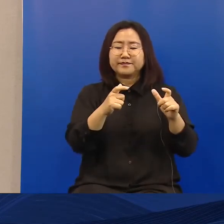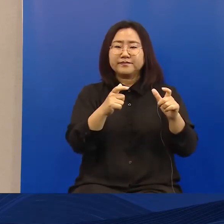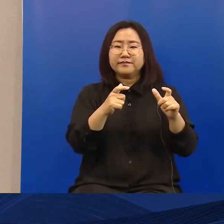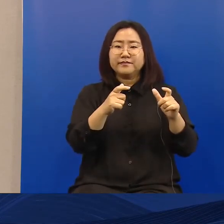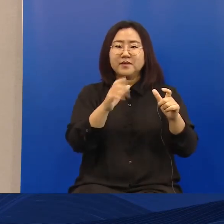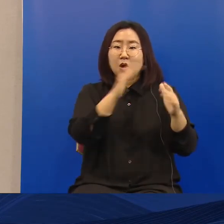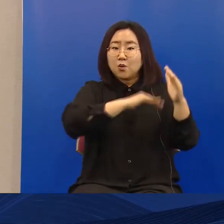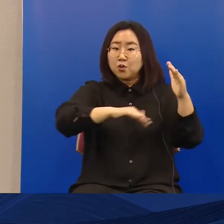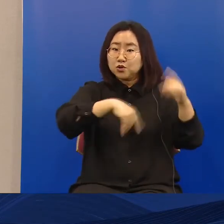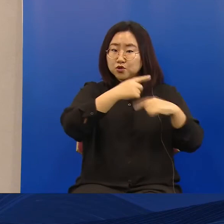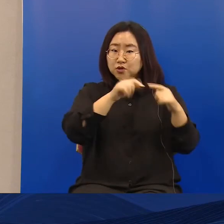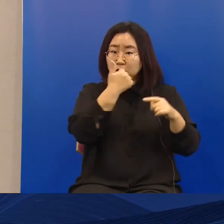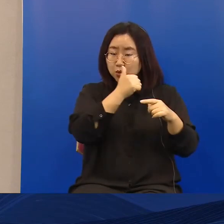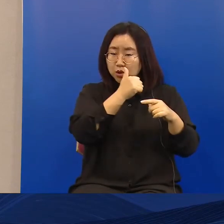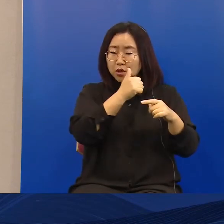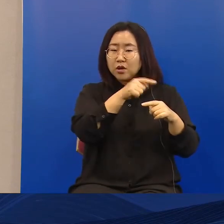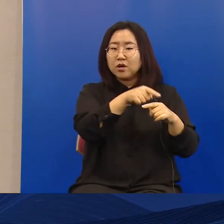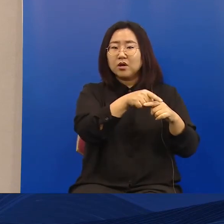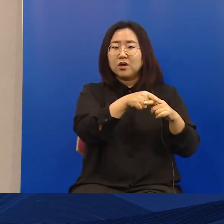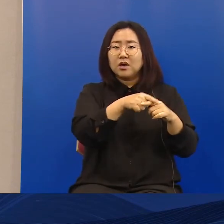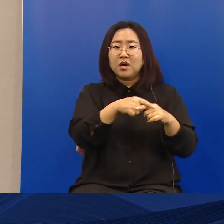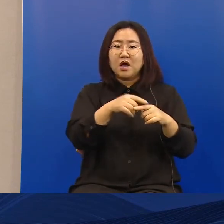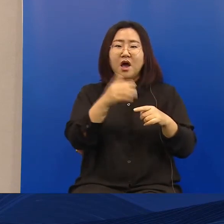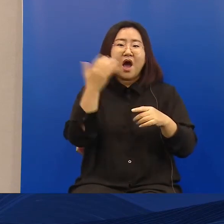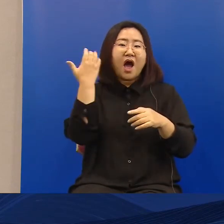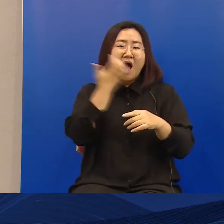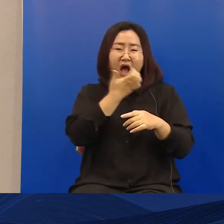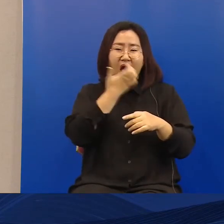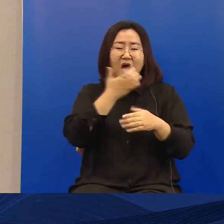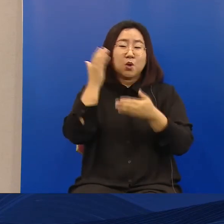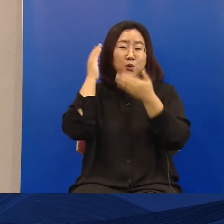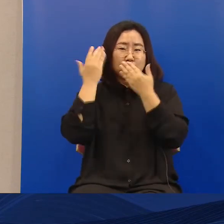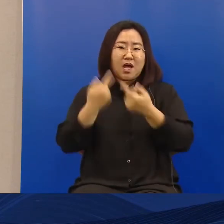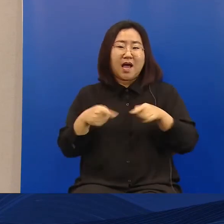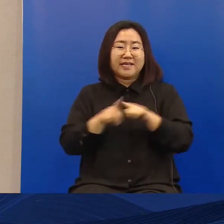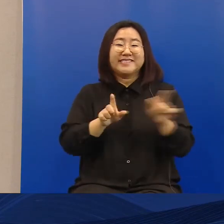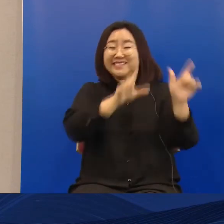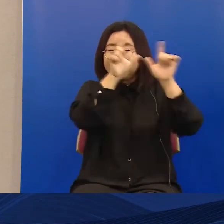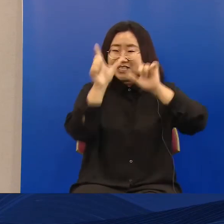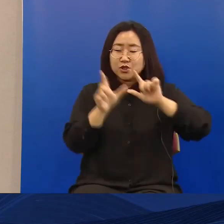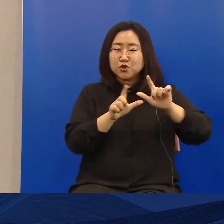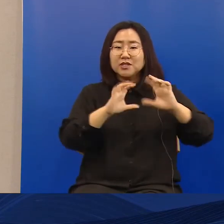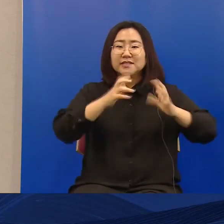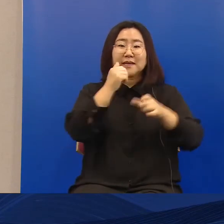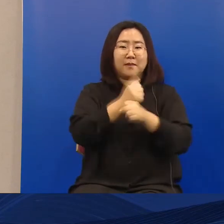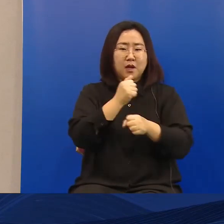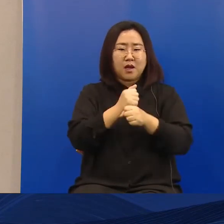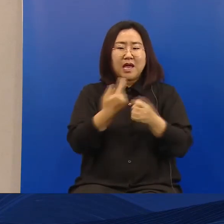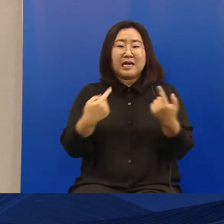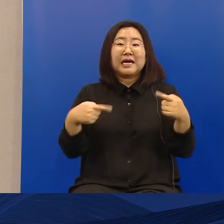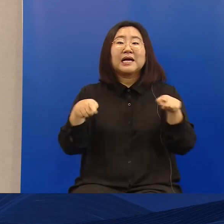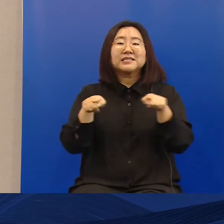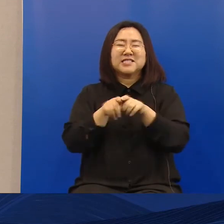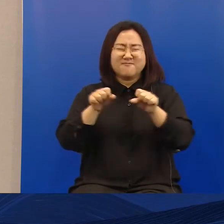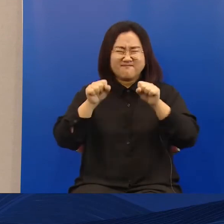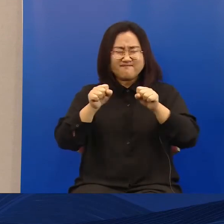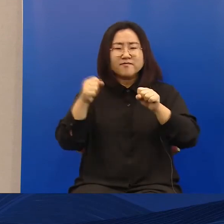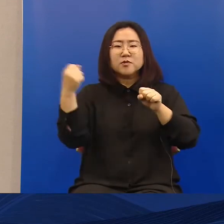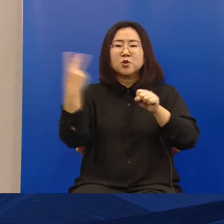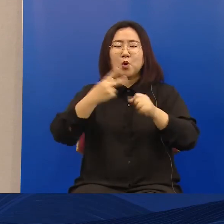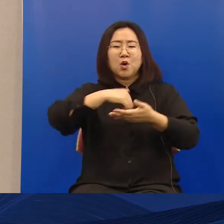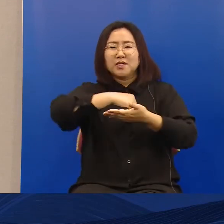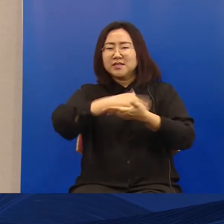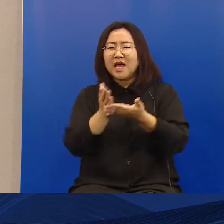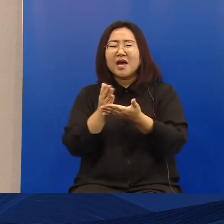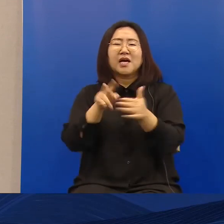제주특별자치도에서 이루어지는 공적 수어 통역이 청인과 농인이 공존하는 세상을 만들어가고 공생하고 그리고